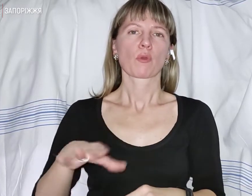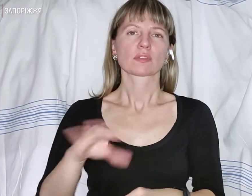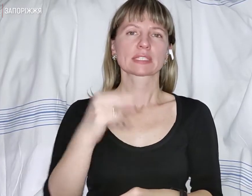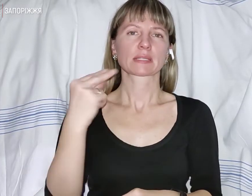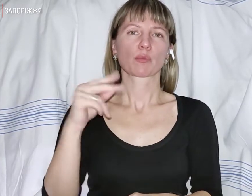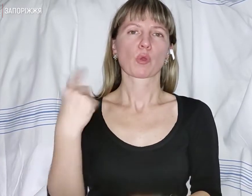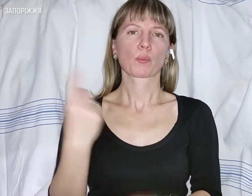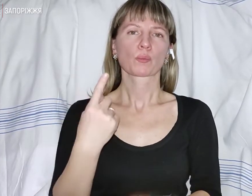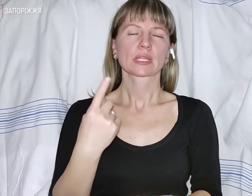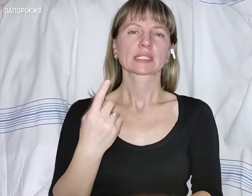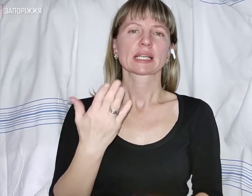Точно.